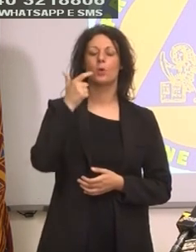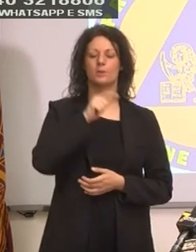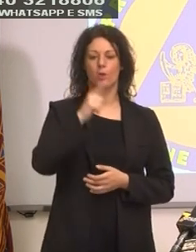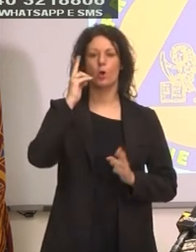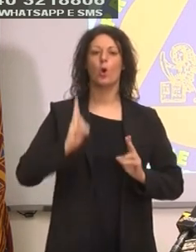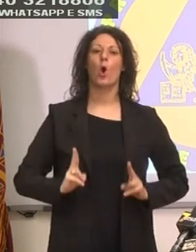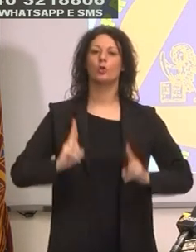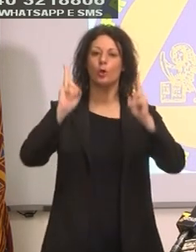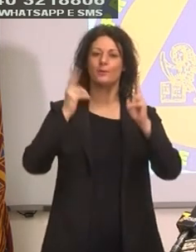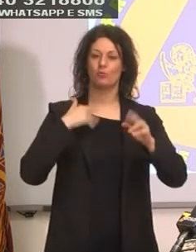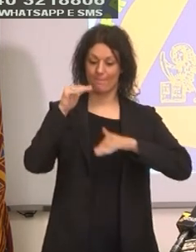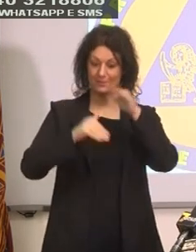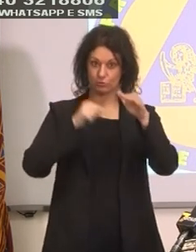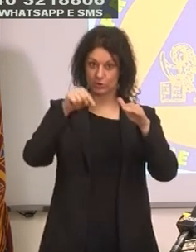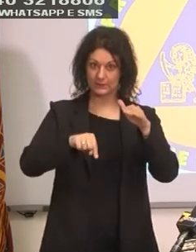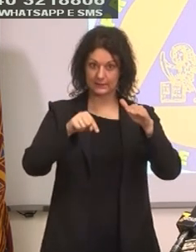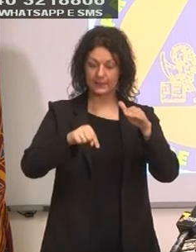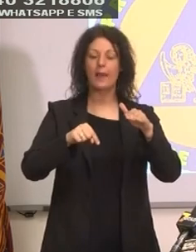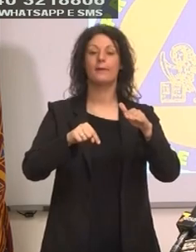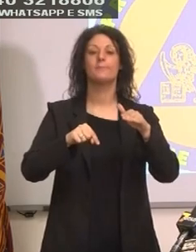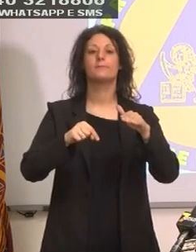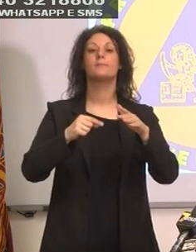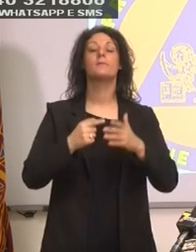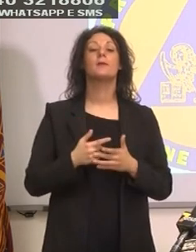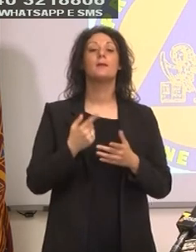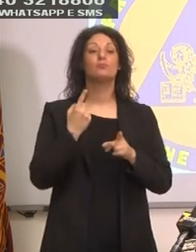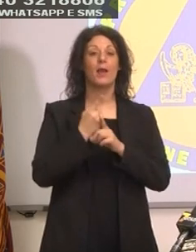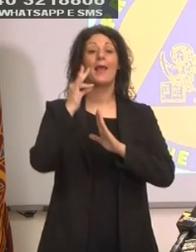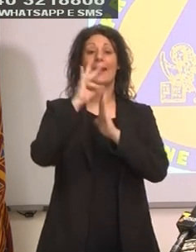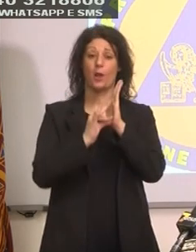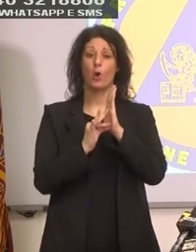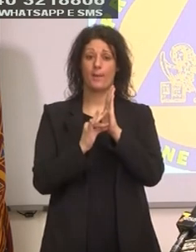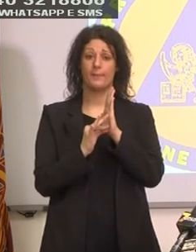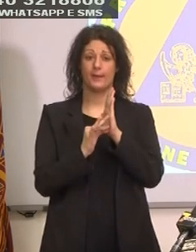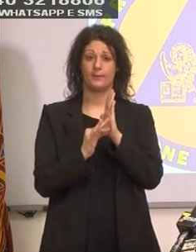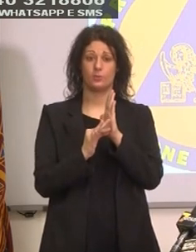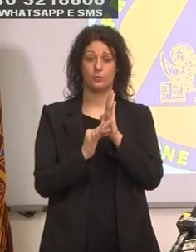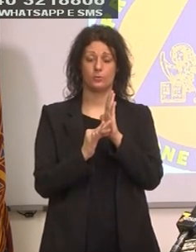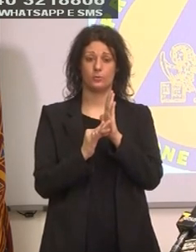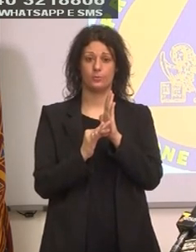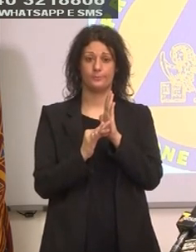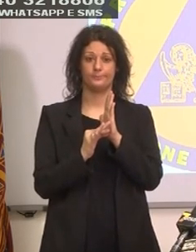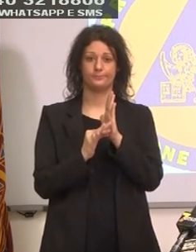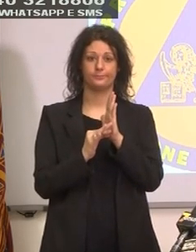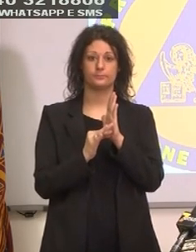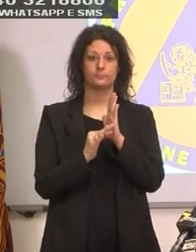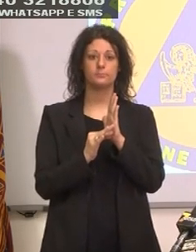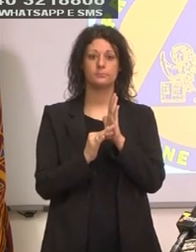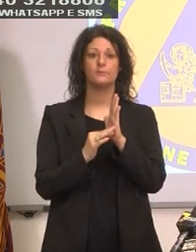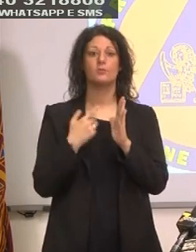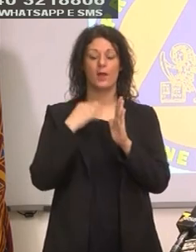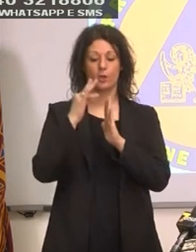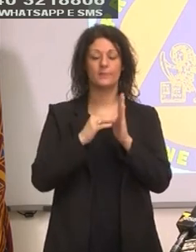no? Le 9 unità prevede una sorta di regolamento con la nomina di un responsabile